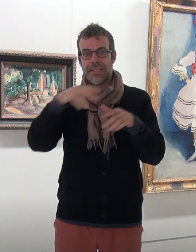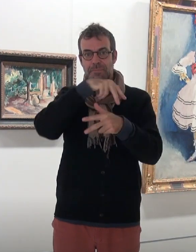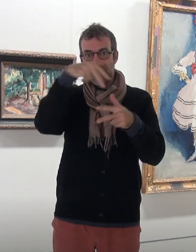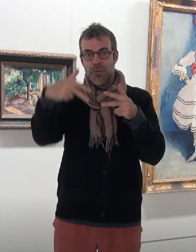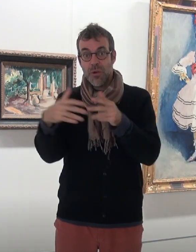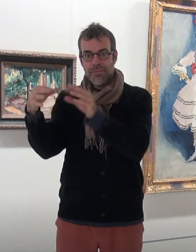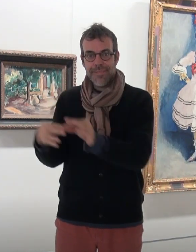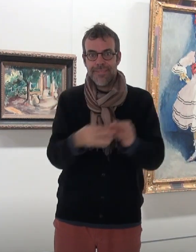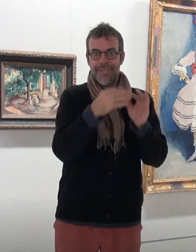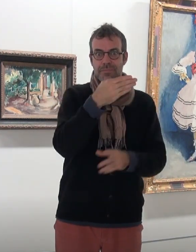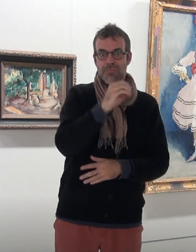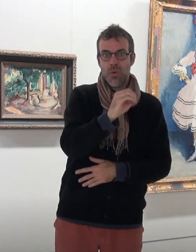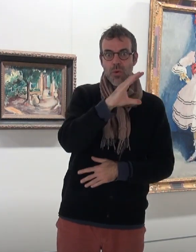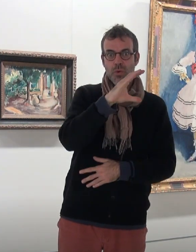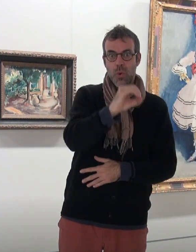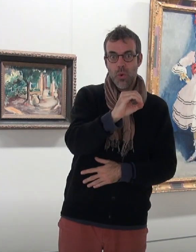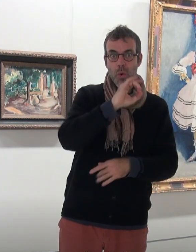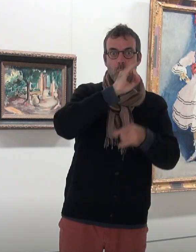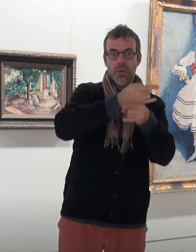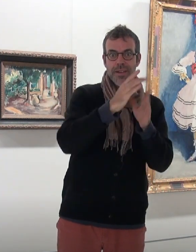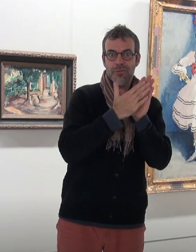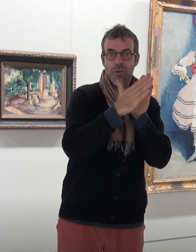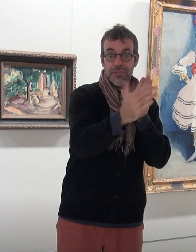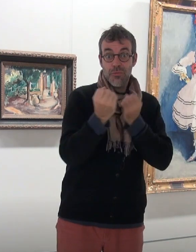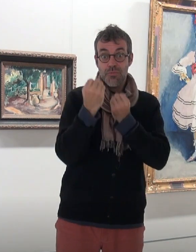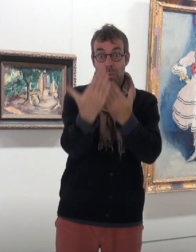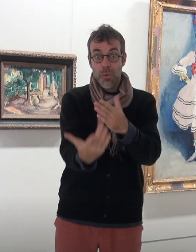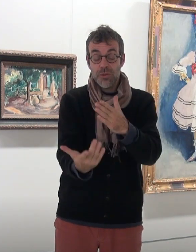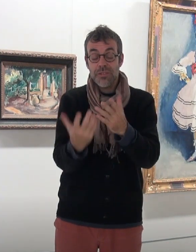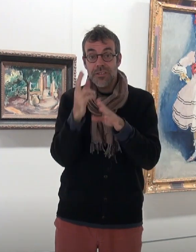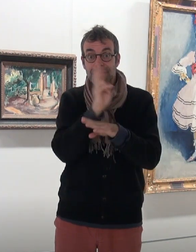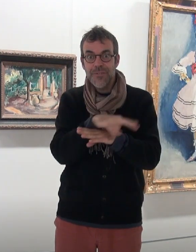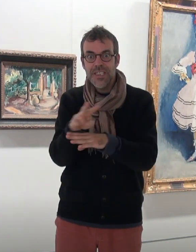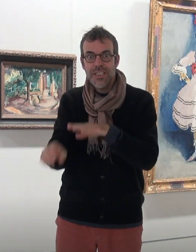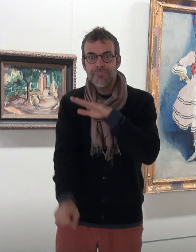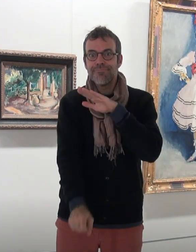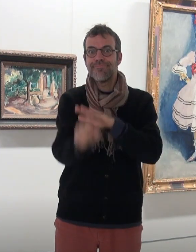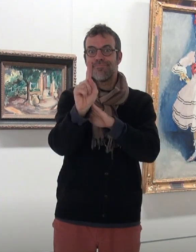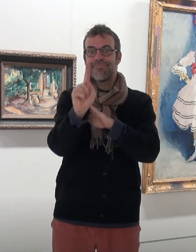des collections Le Moco vous proposent une visite inédite.